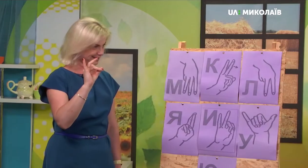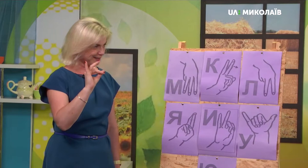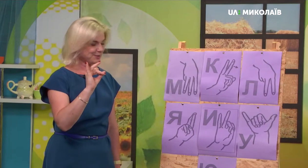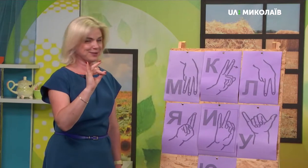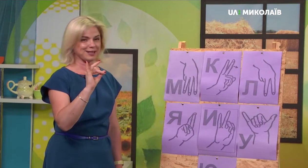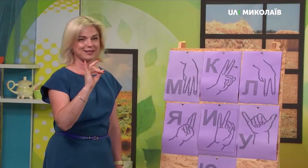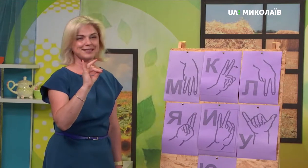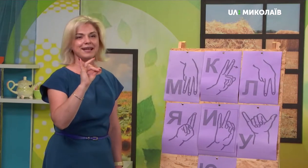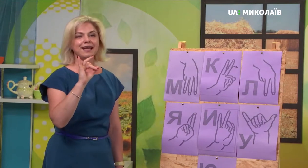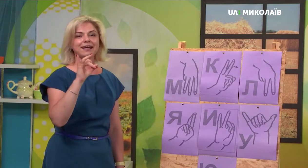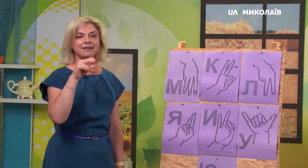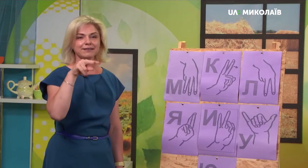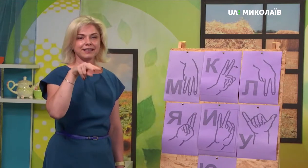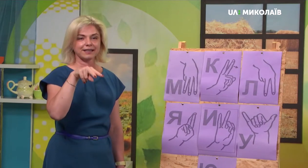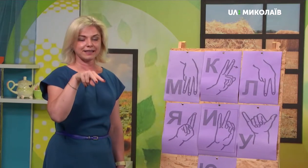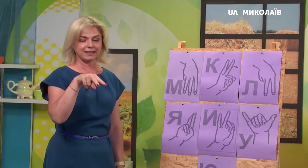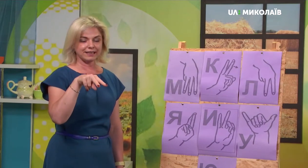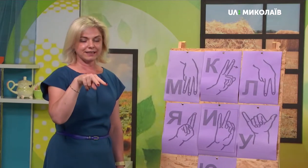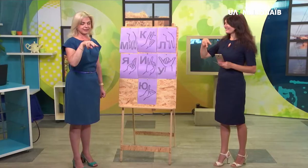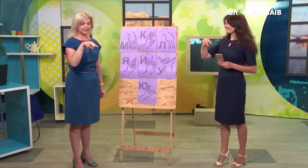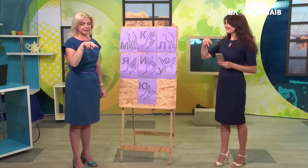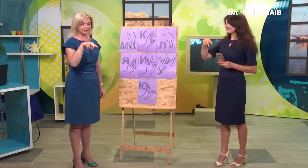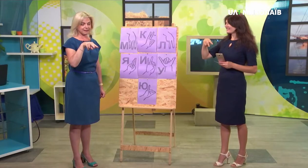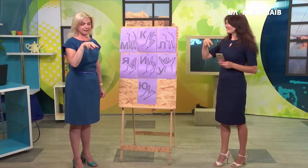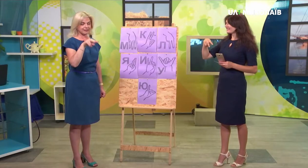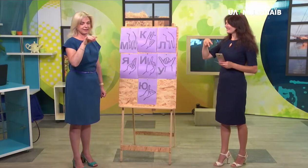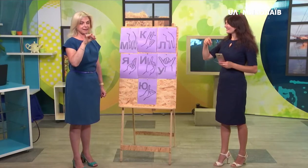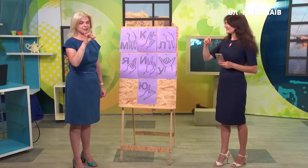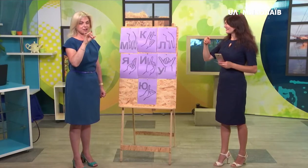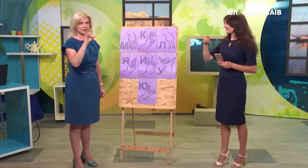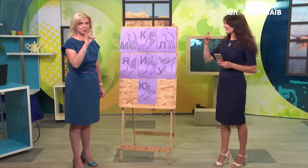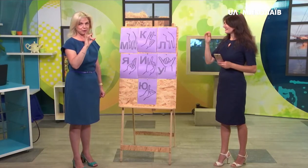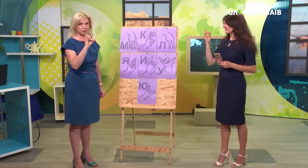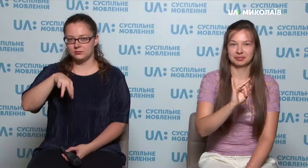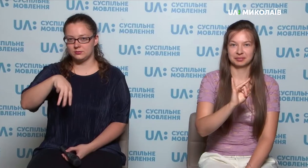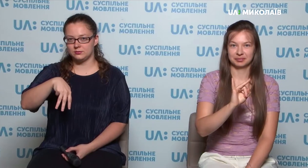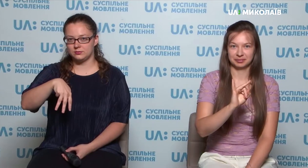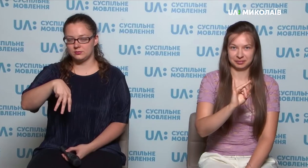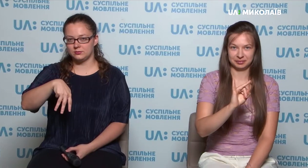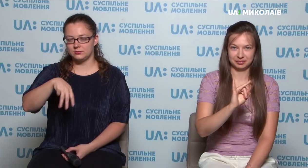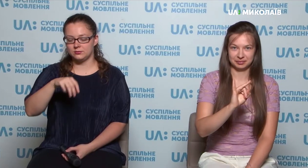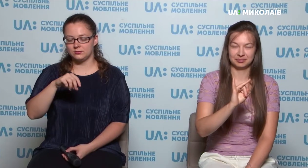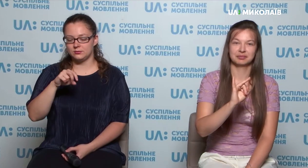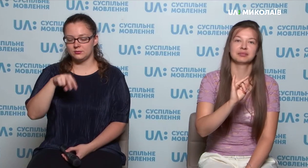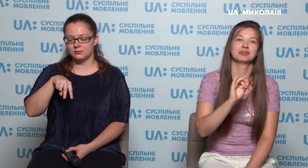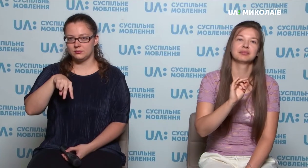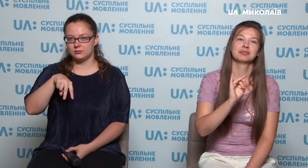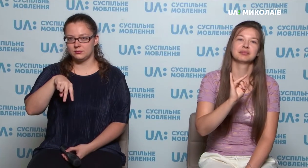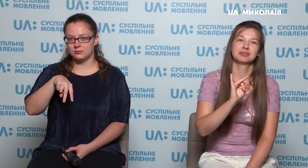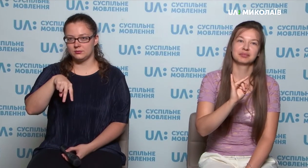Так, виходить. Л, Ки, Ли. І ще раз повторюємо. Л, Ки,